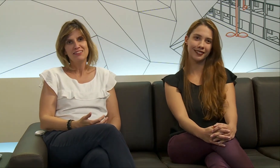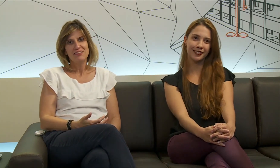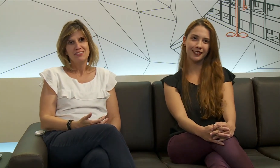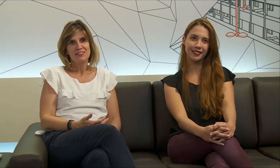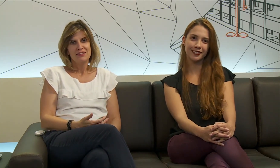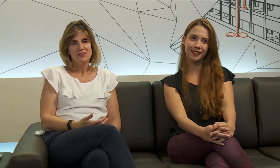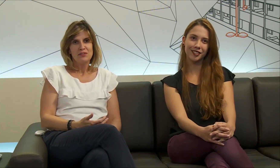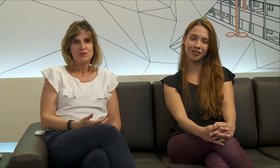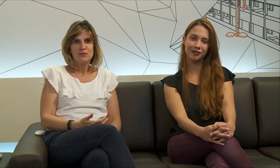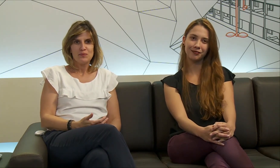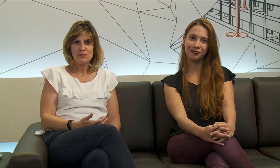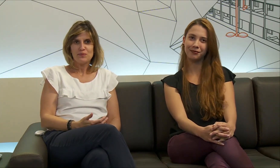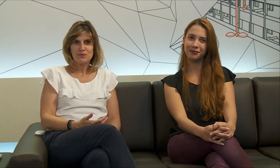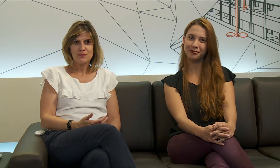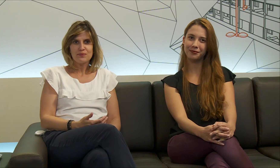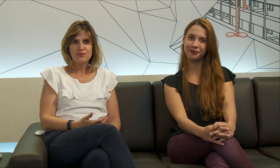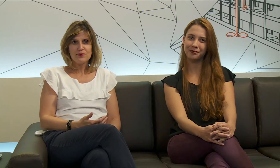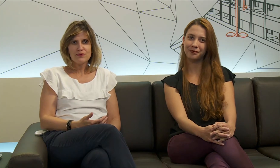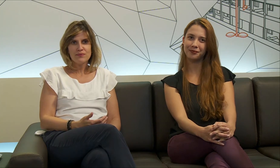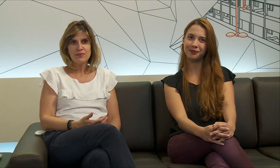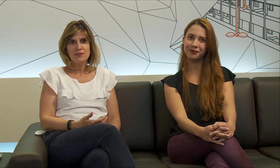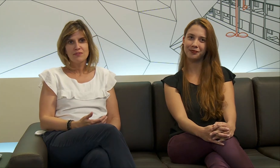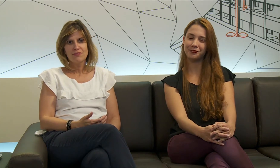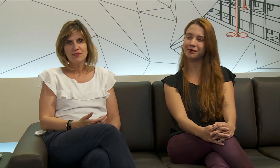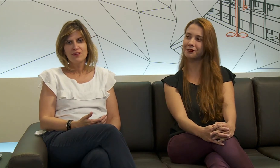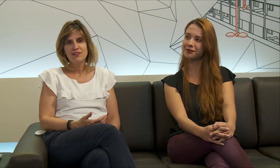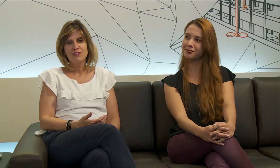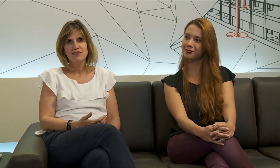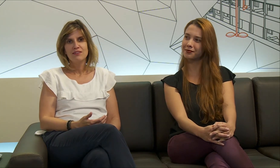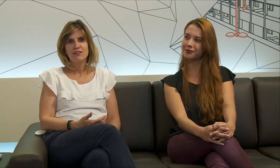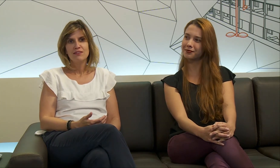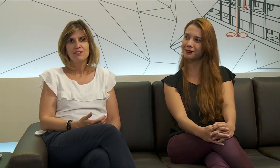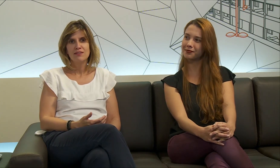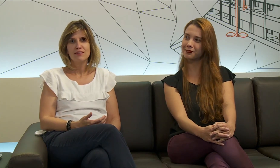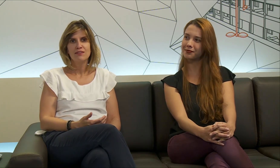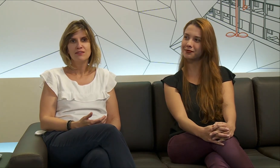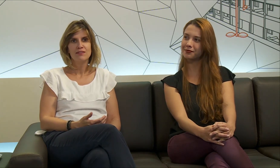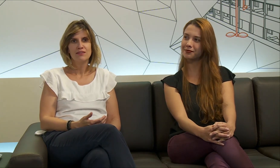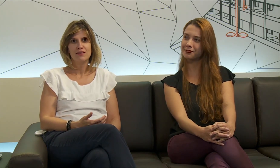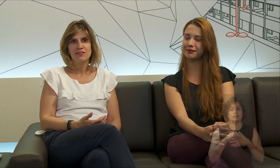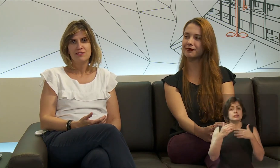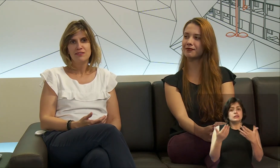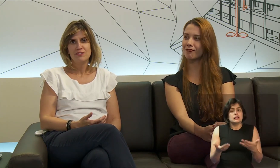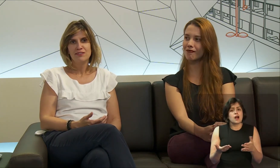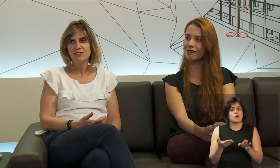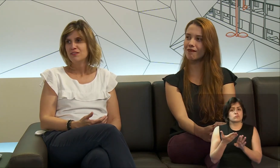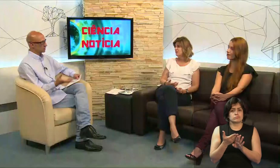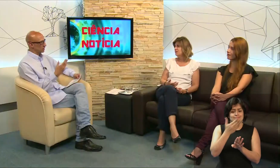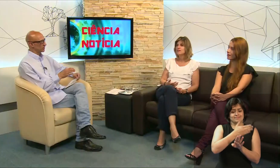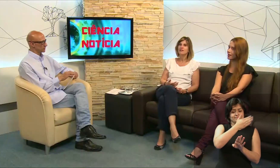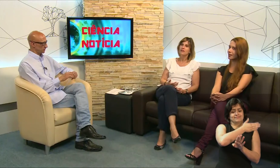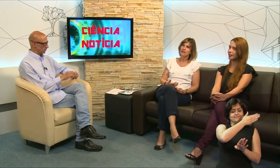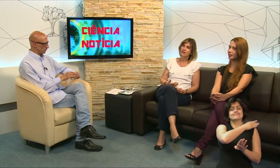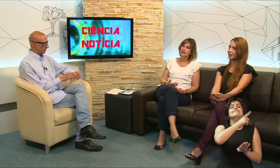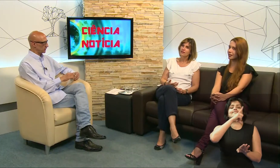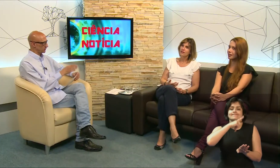mais direta em toda a comunidade, os surdos passam a ter uma inclusão maior. Então, antes teria essa dificuldade até